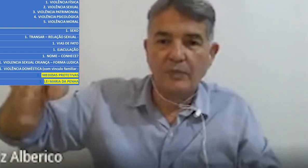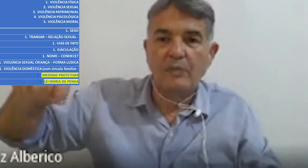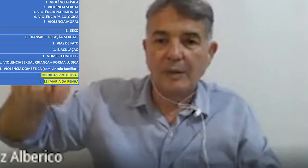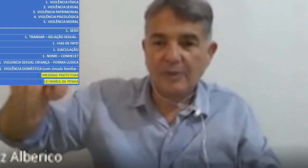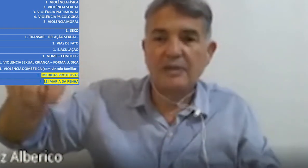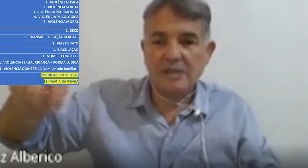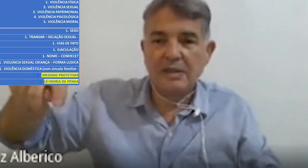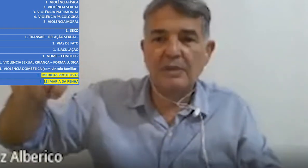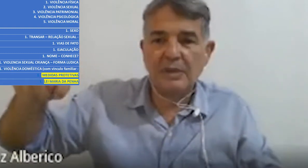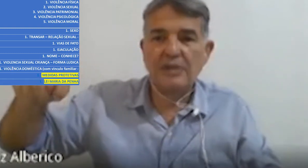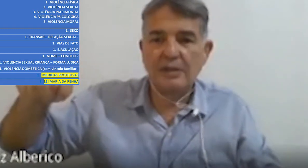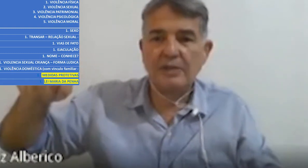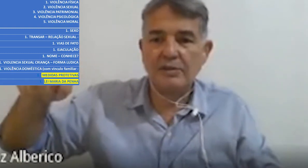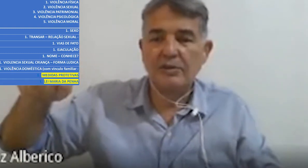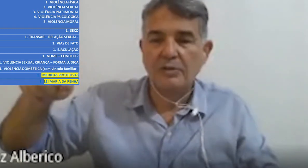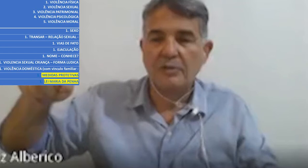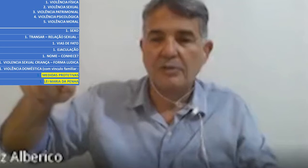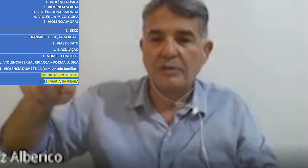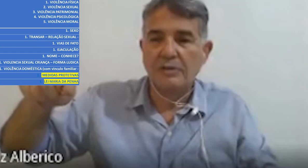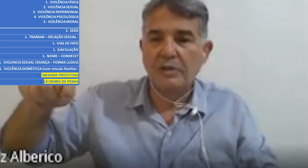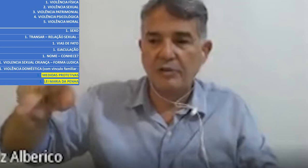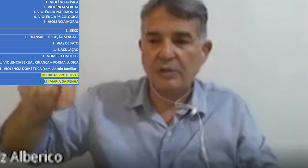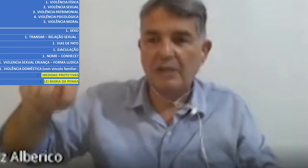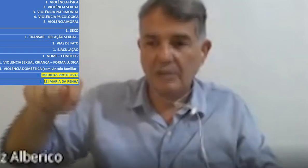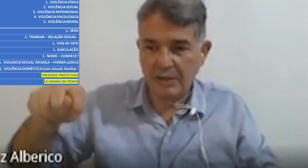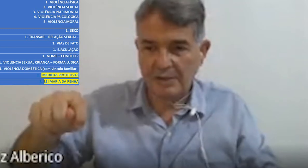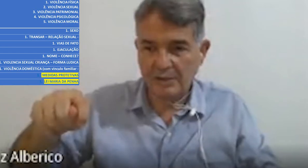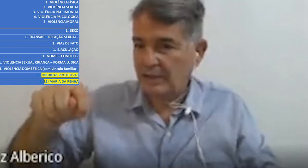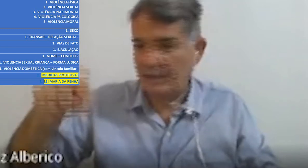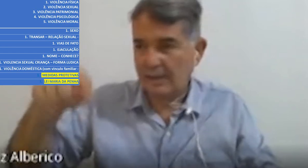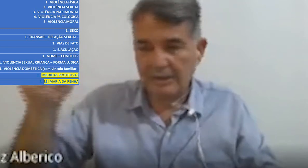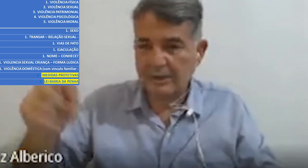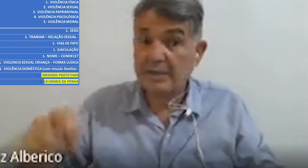para poder dizer também que está tendo, está tendo relação, está transando.